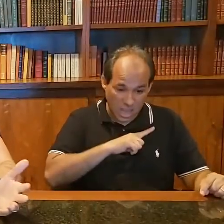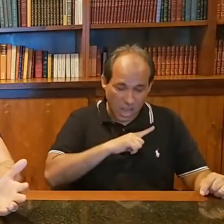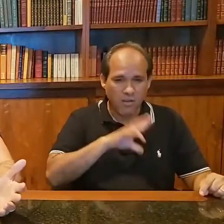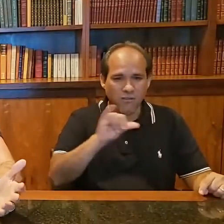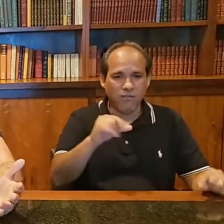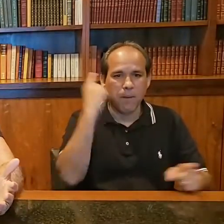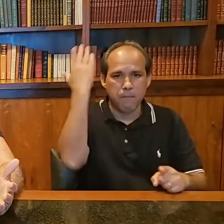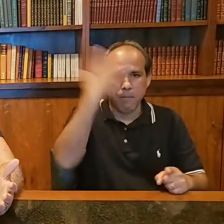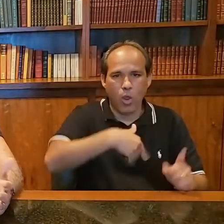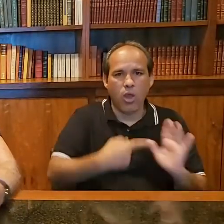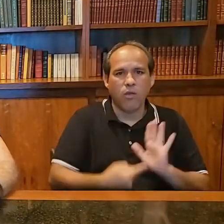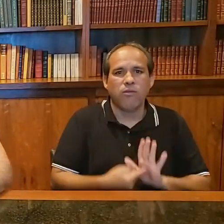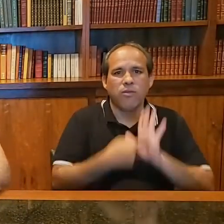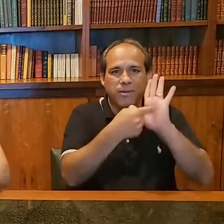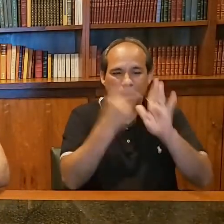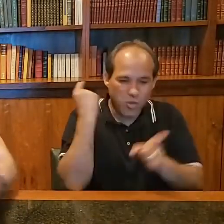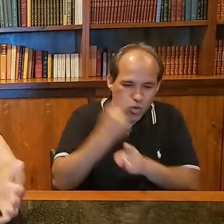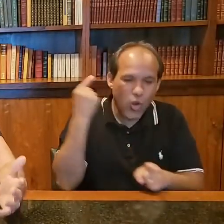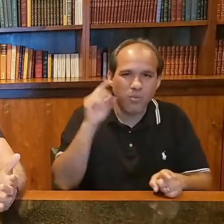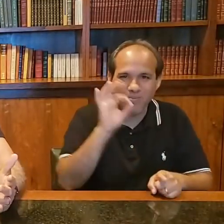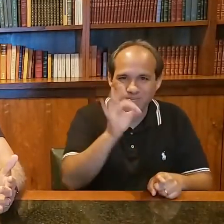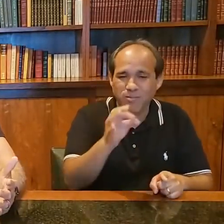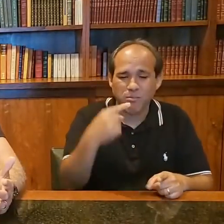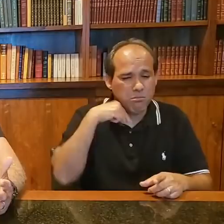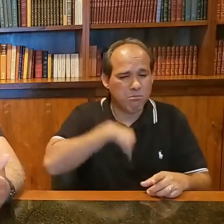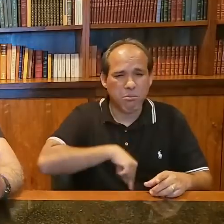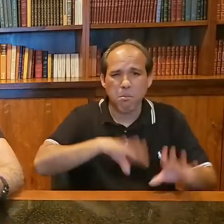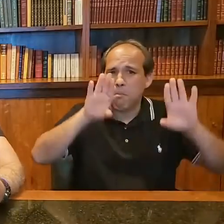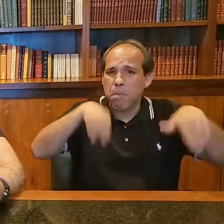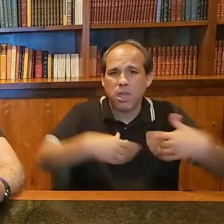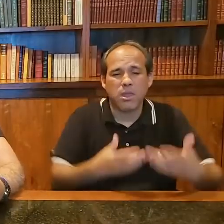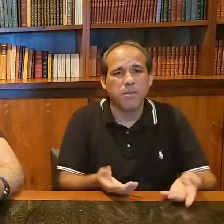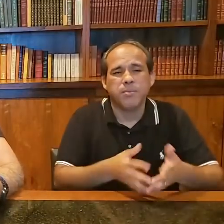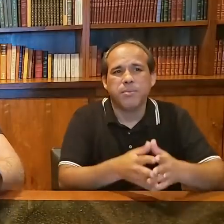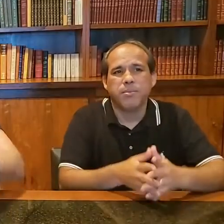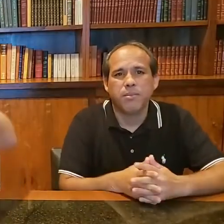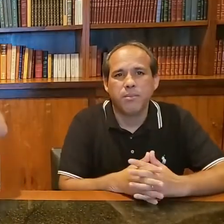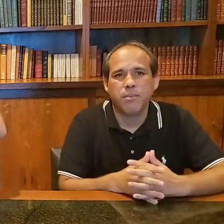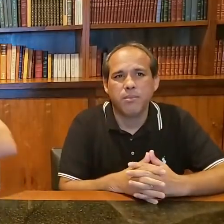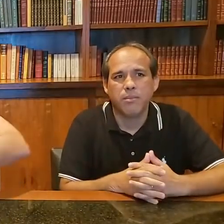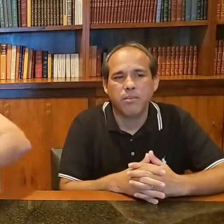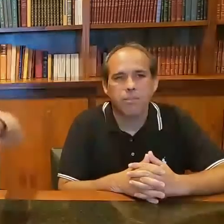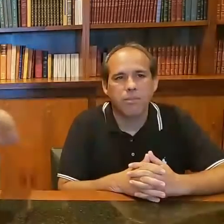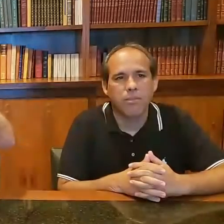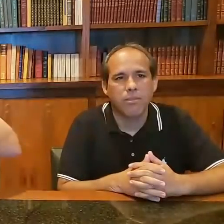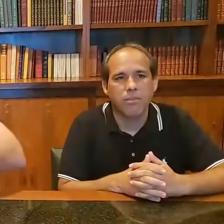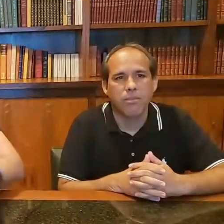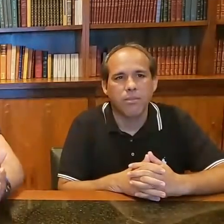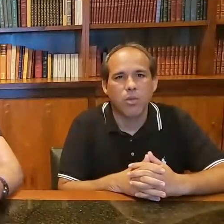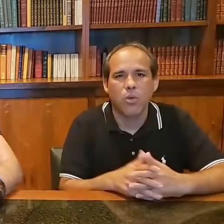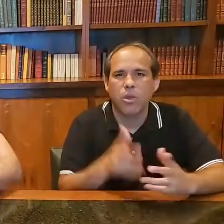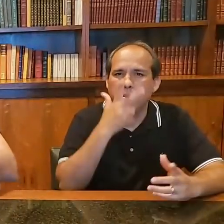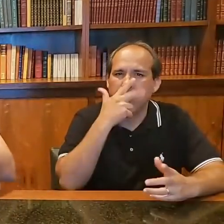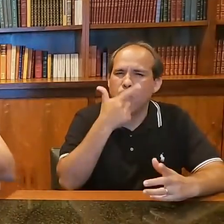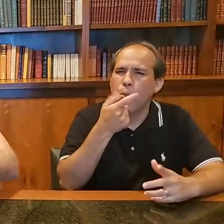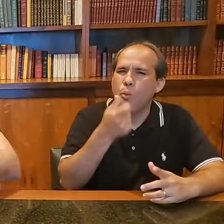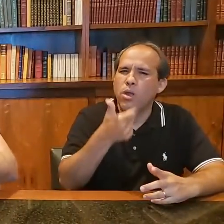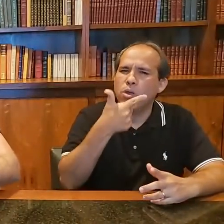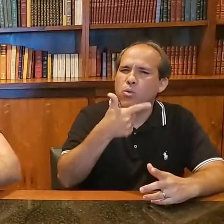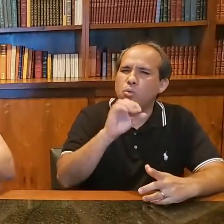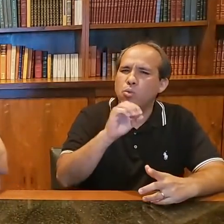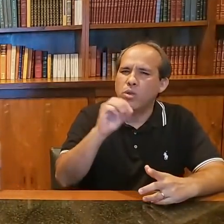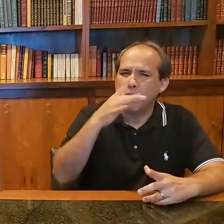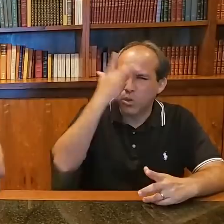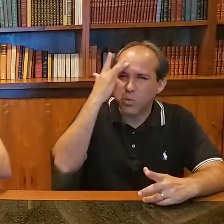está infectado. Tá? E tudo bem. Todos, quase 200 pessoas, ou mais ou menos